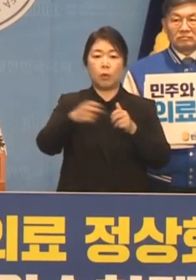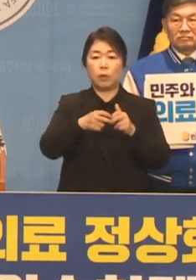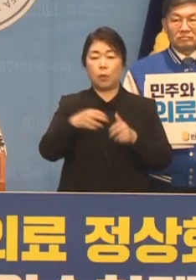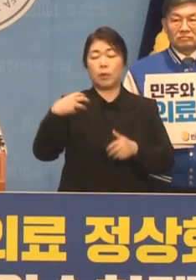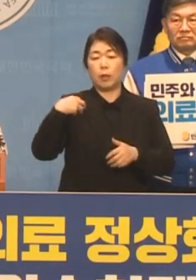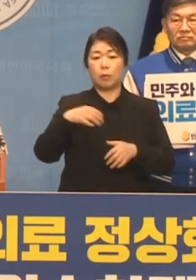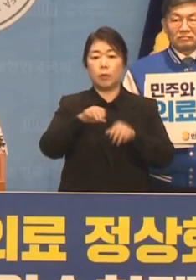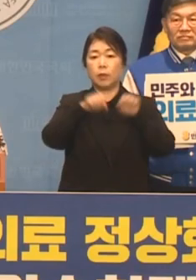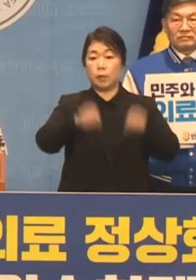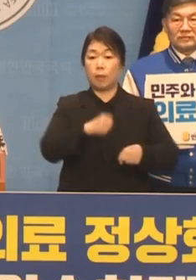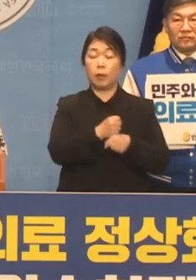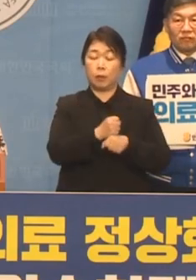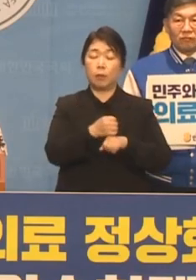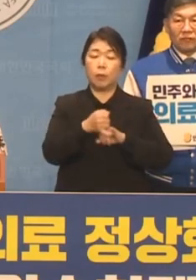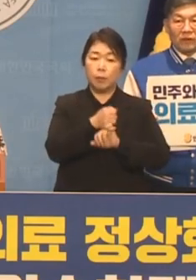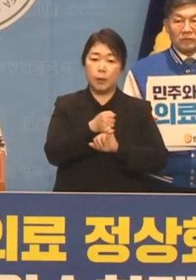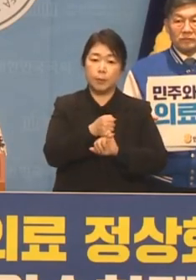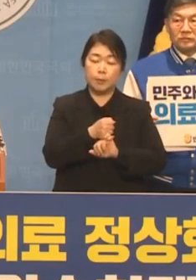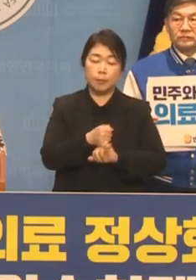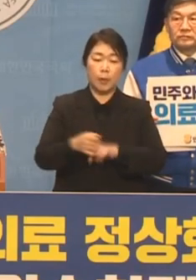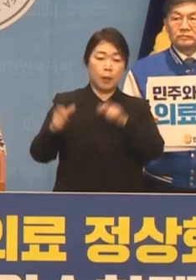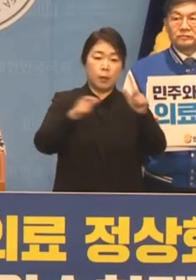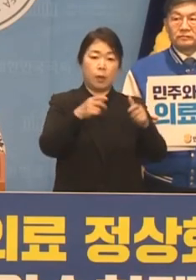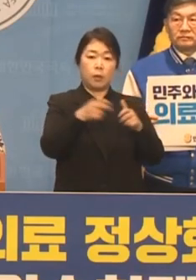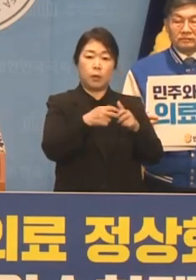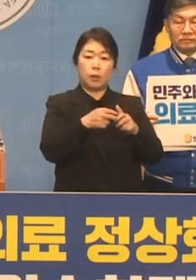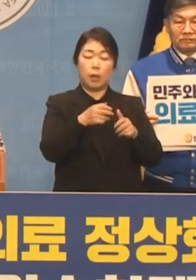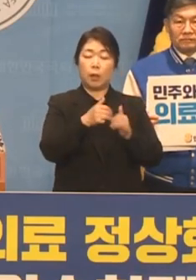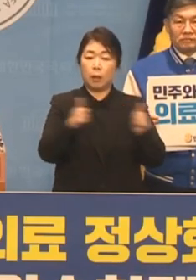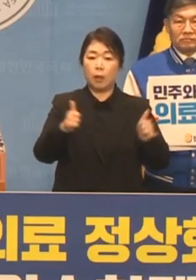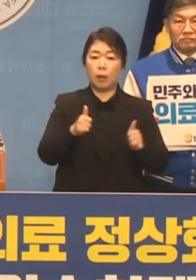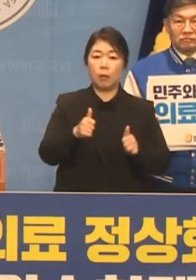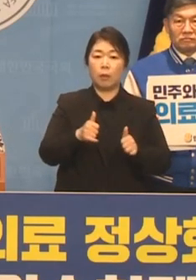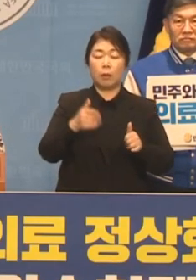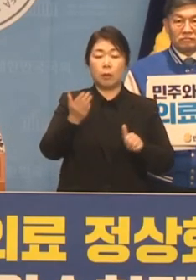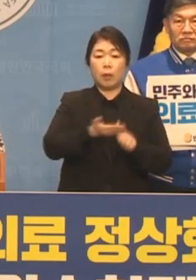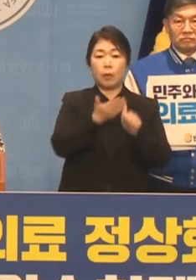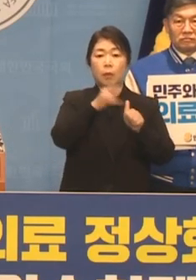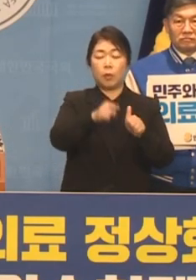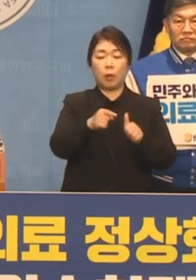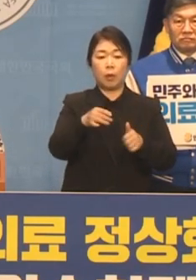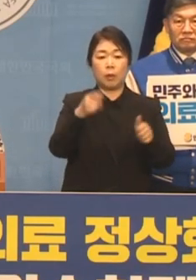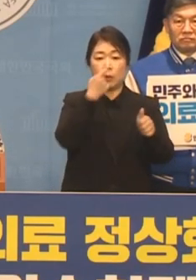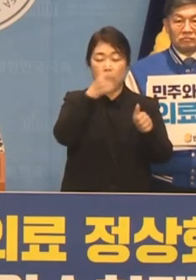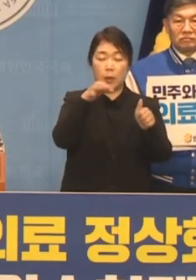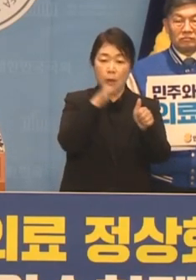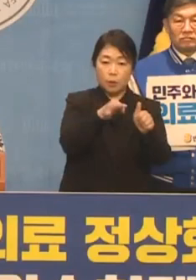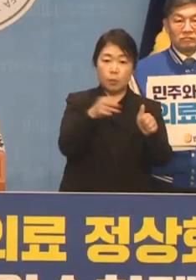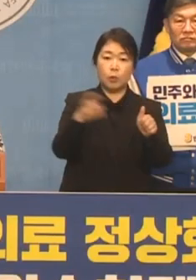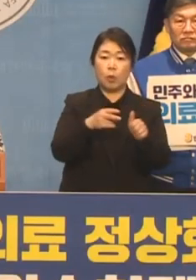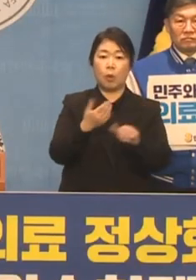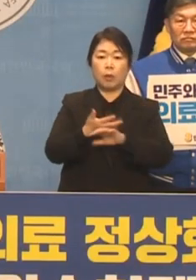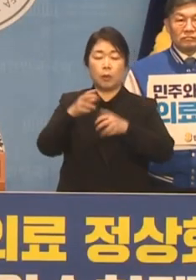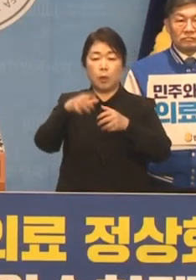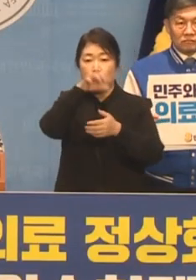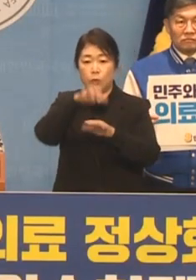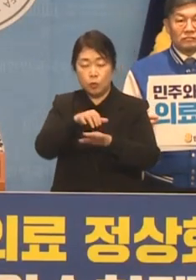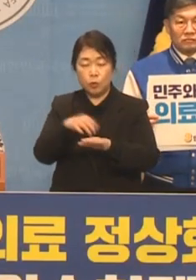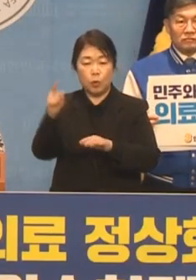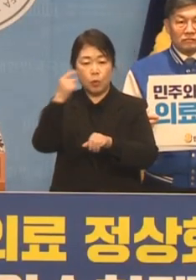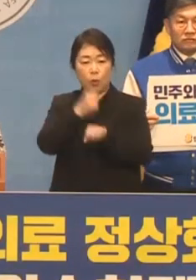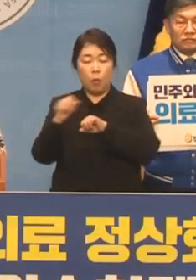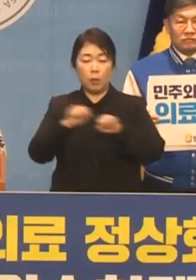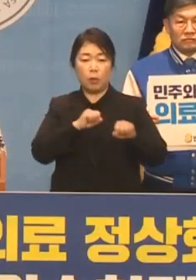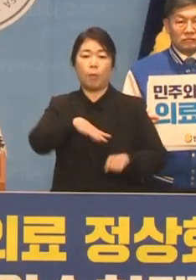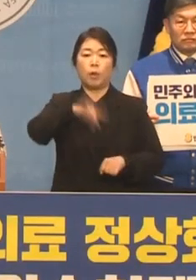추진하겠습니다 지역의사제 양성 과정에서 장학금 지역 정착금 해외 연수 네트워킹 및 활동